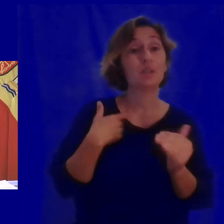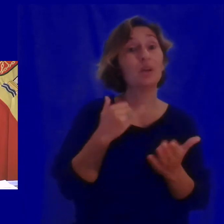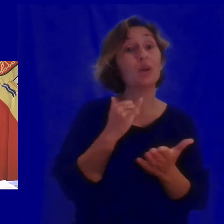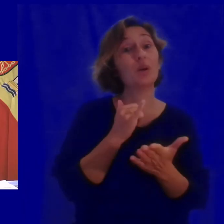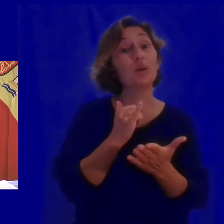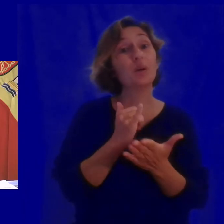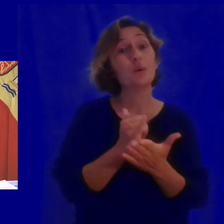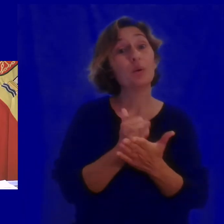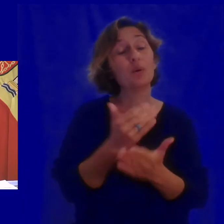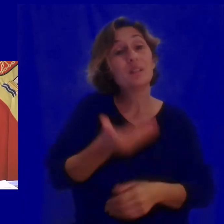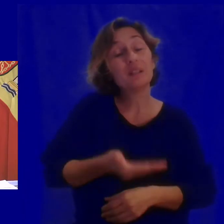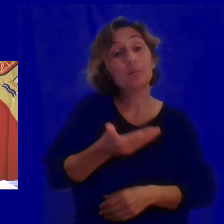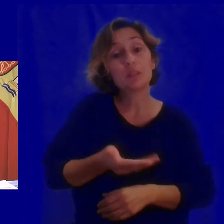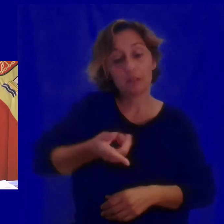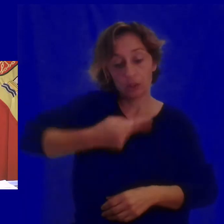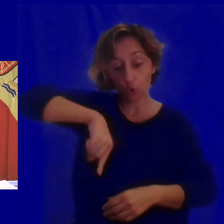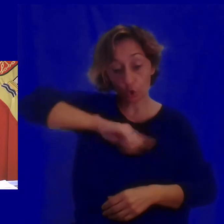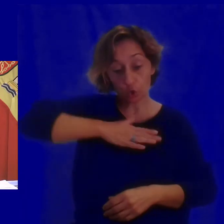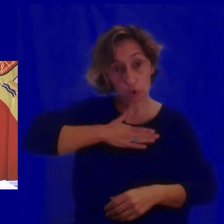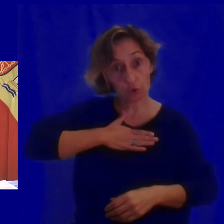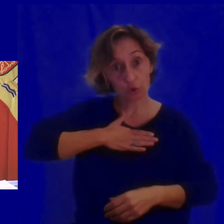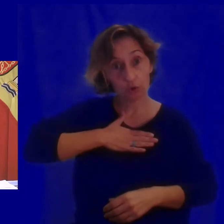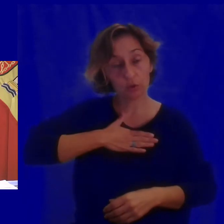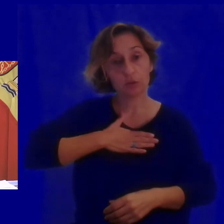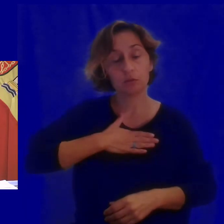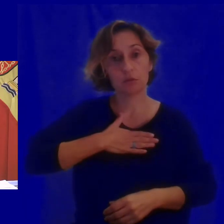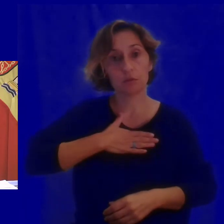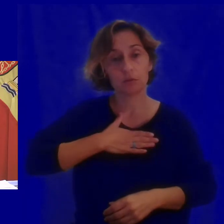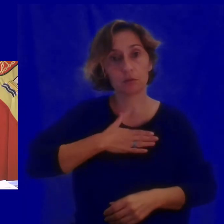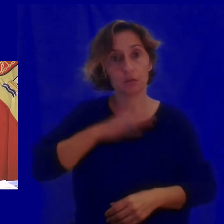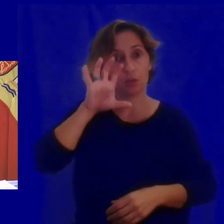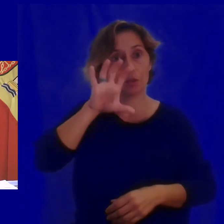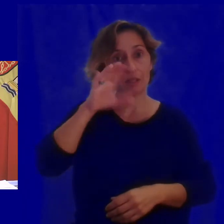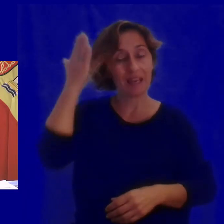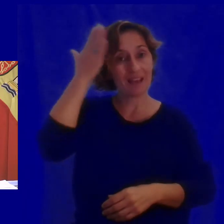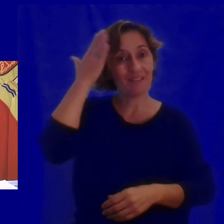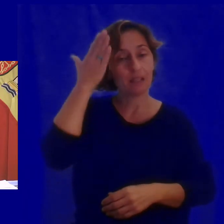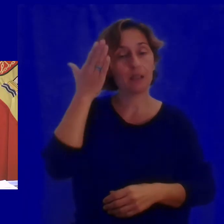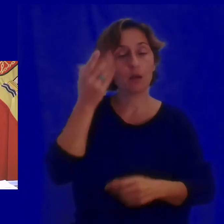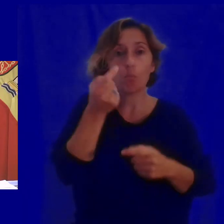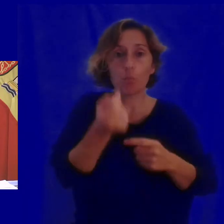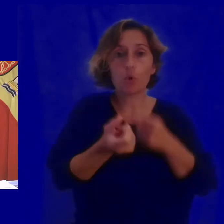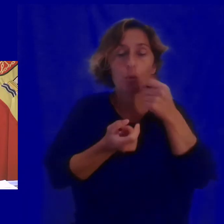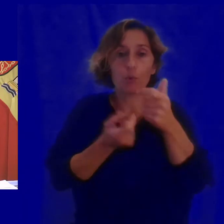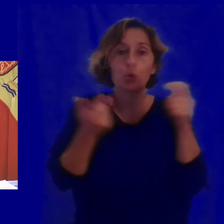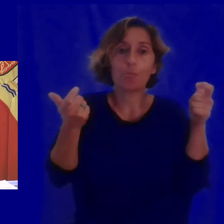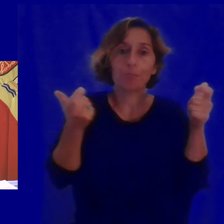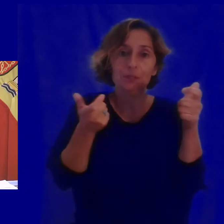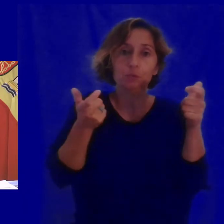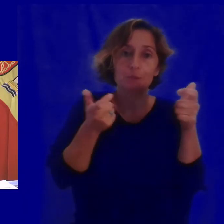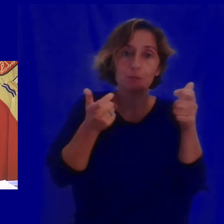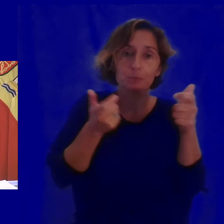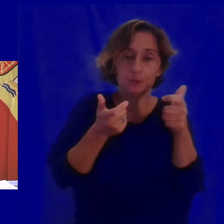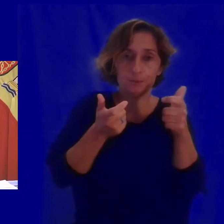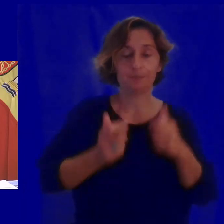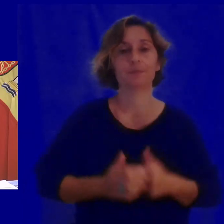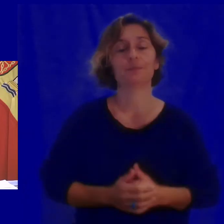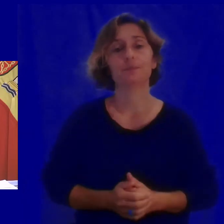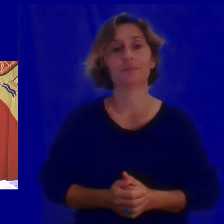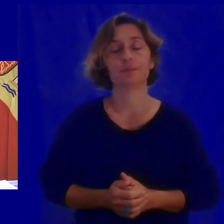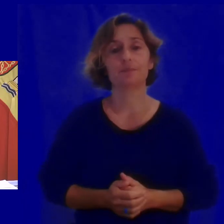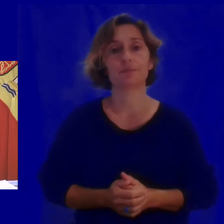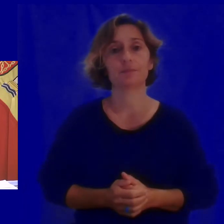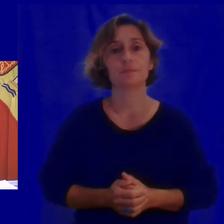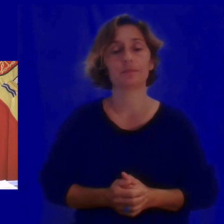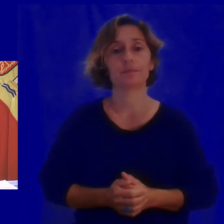sobre todo que respecto a nosotros mismos hemos ido progresivamente también disminuyendo. Y